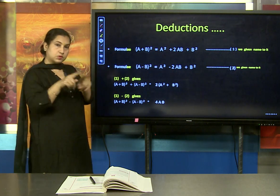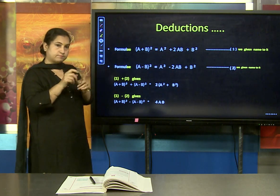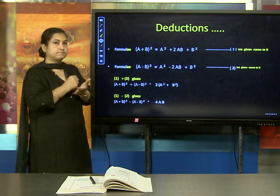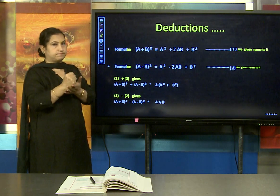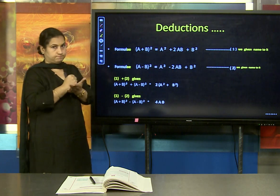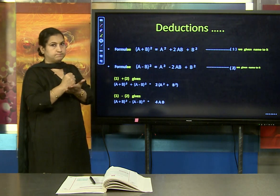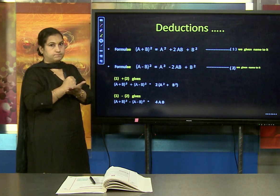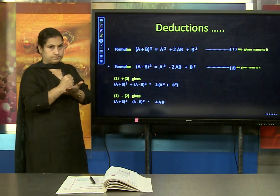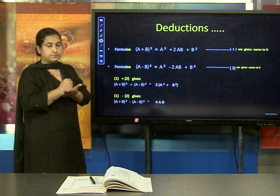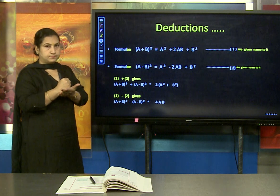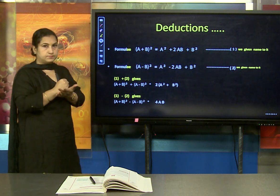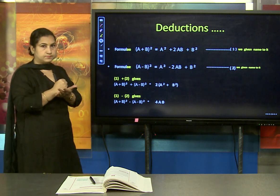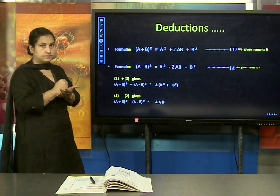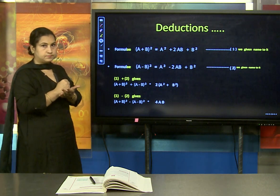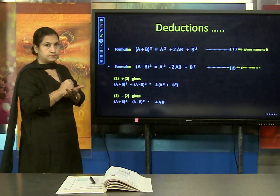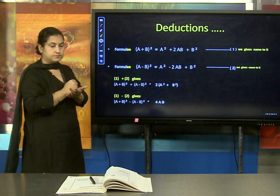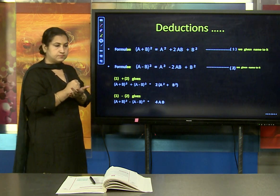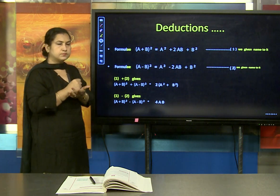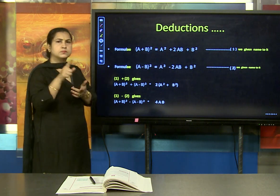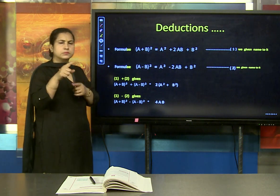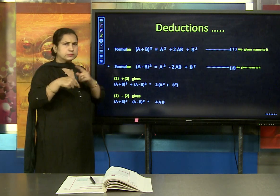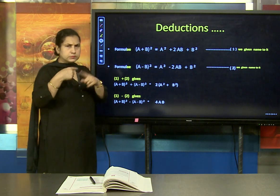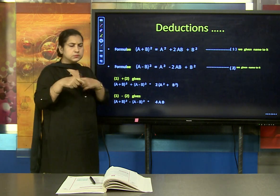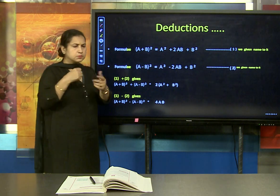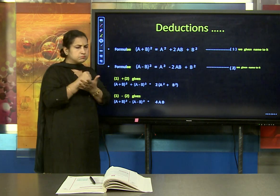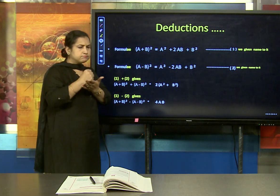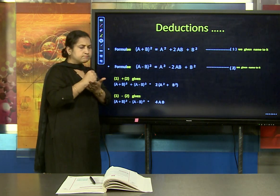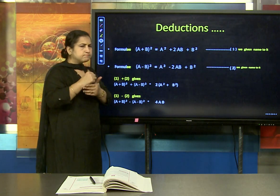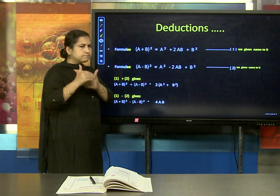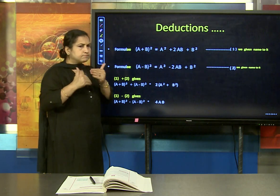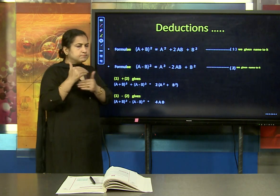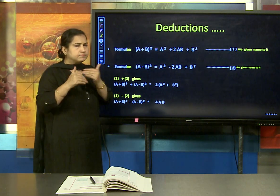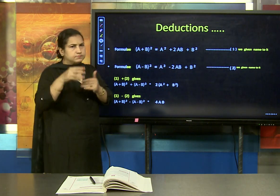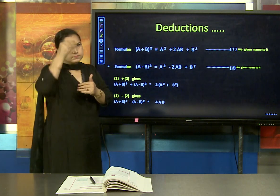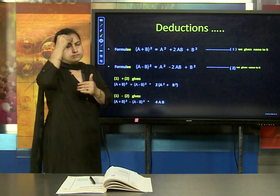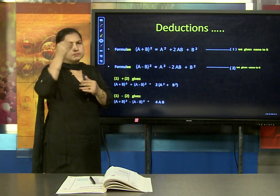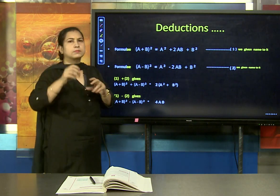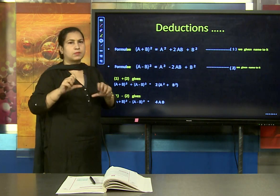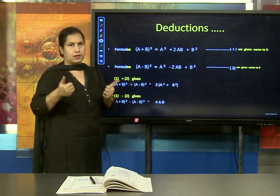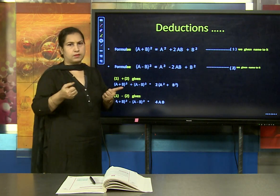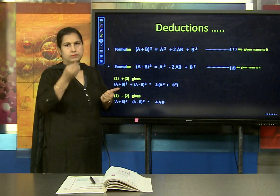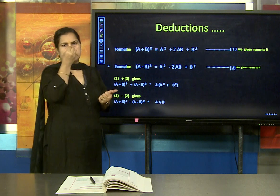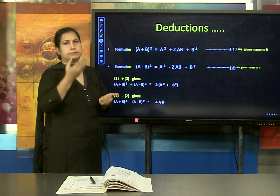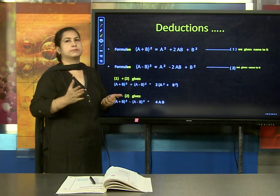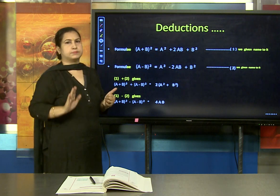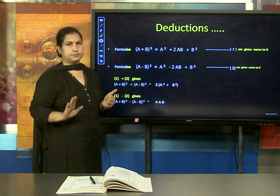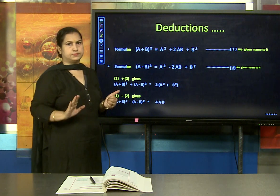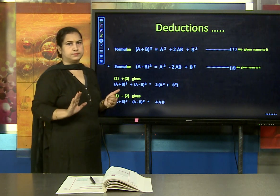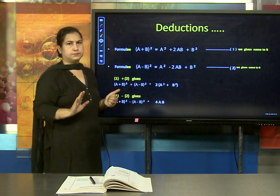वजह से। तो ये हमें अभ्यास करके समझना ज़रूरी होता है। आप सब भी अभ्यास के द्वारा इसे